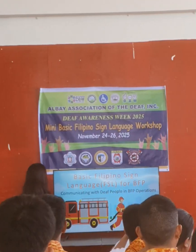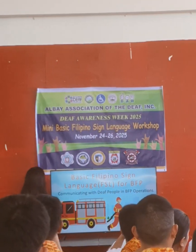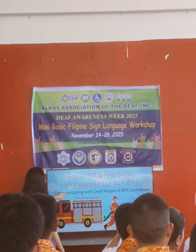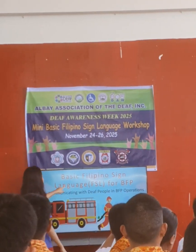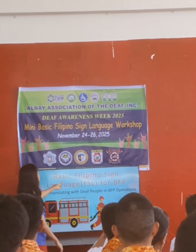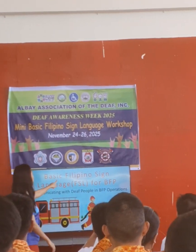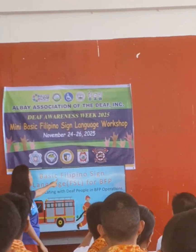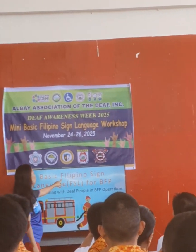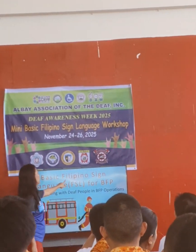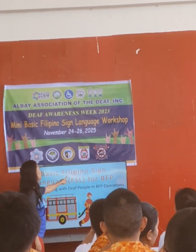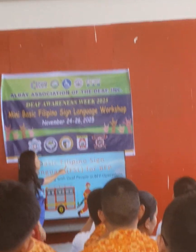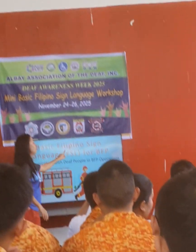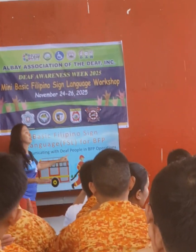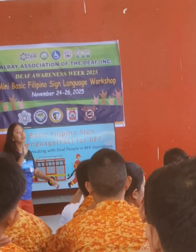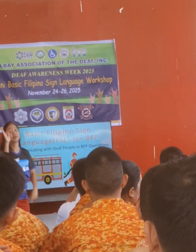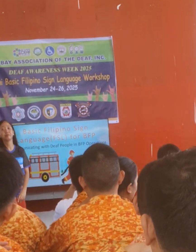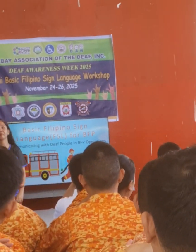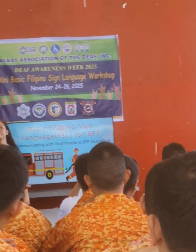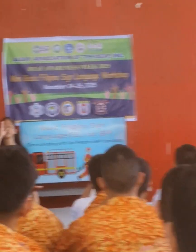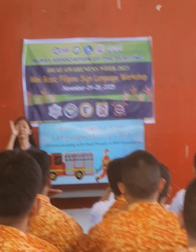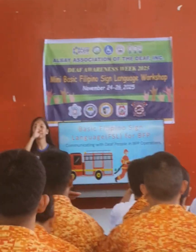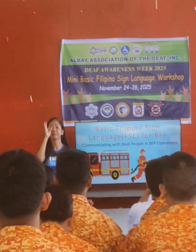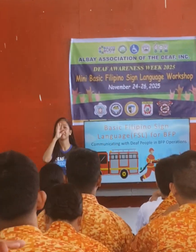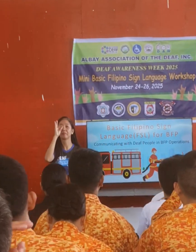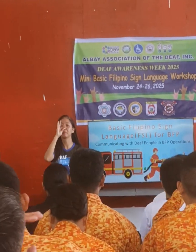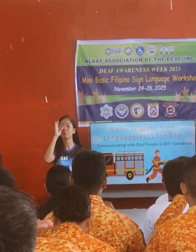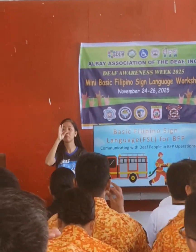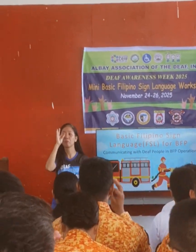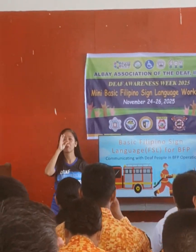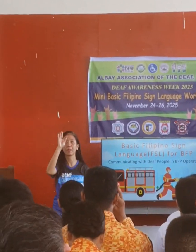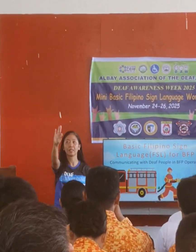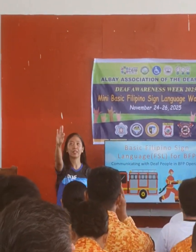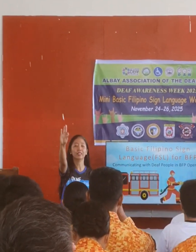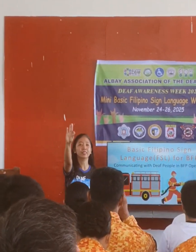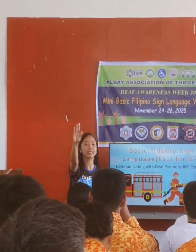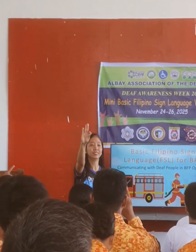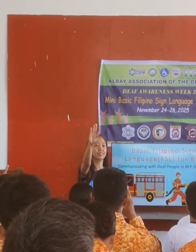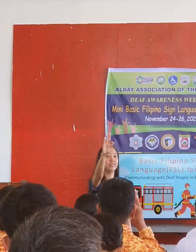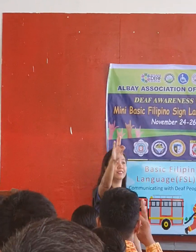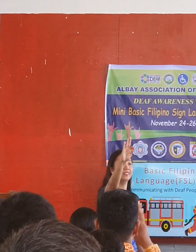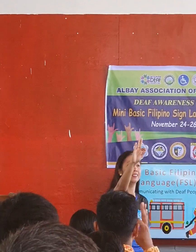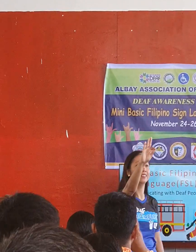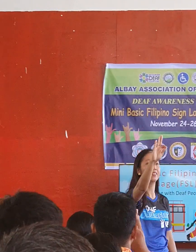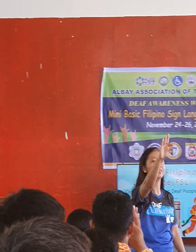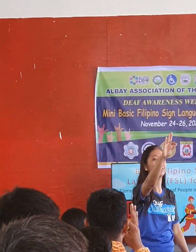Basic. Filipino. Ganito yung Filipino. Letter F po ito.